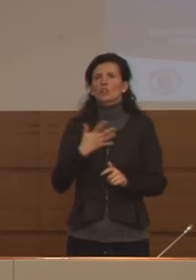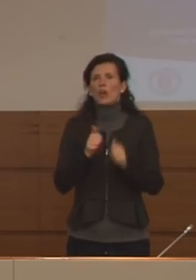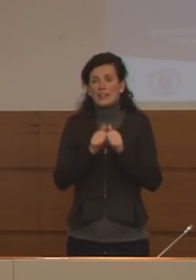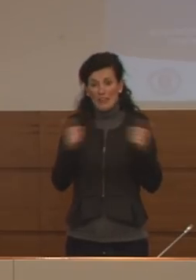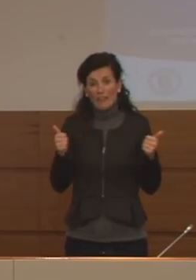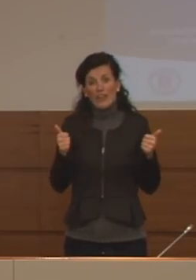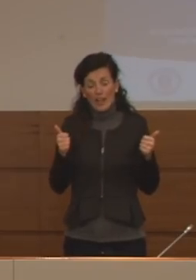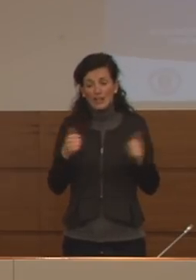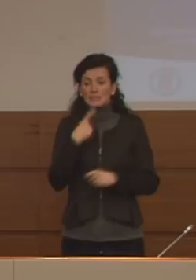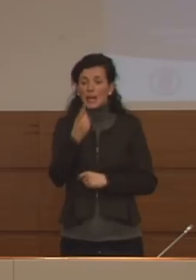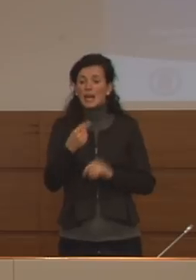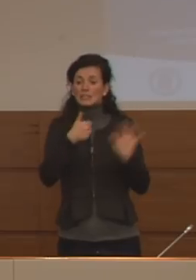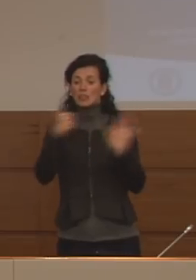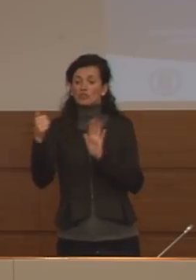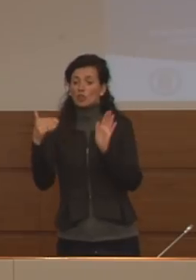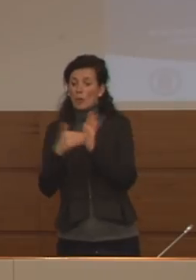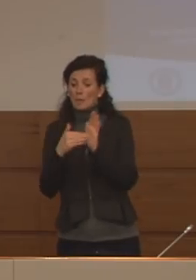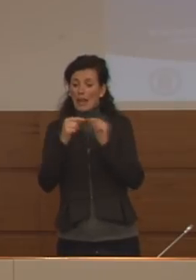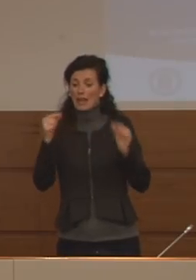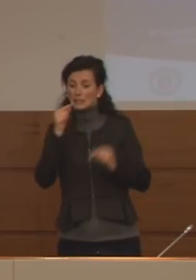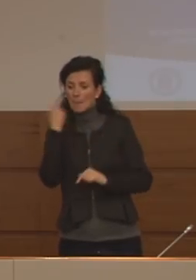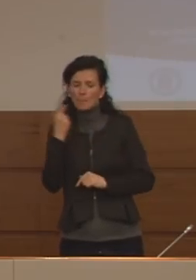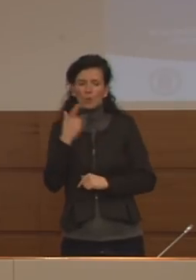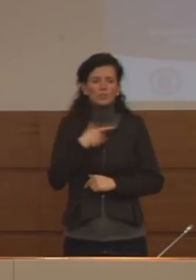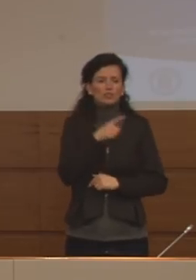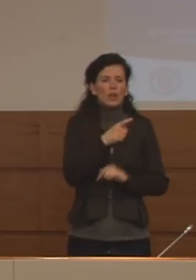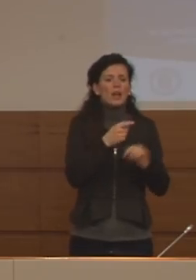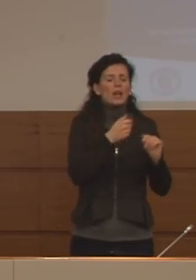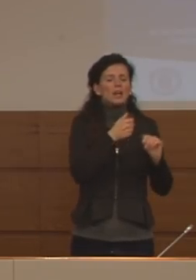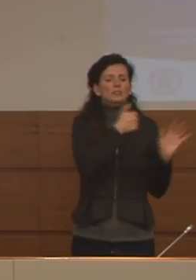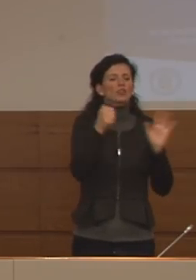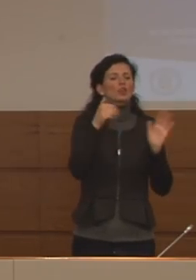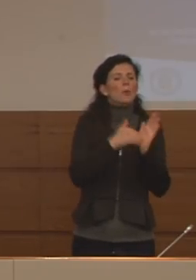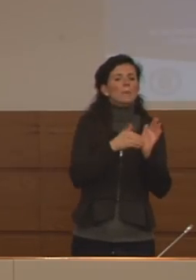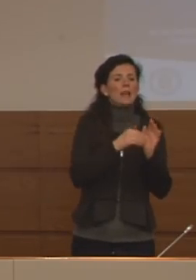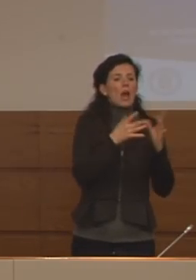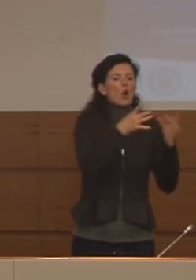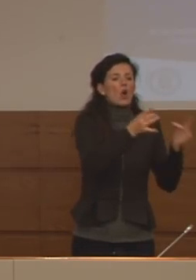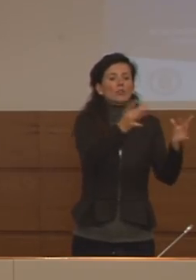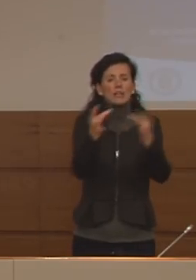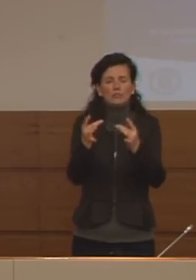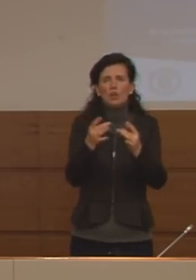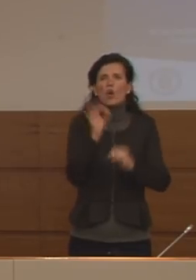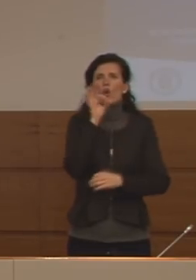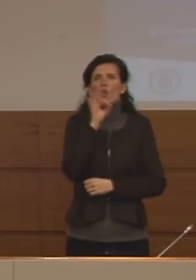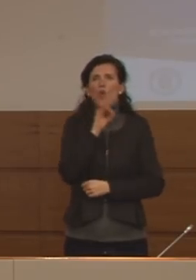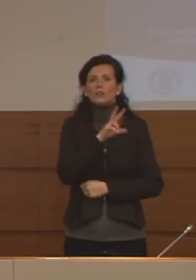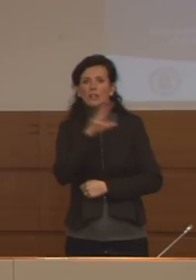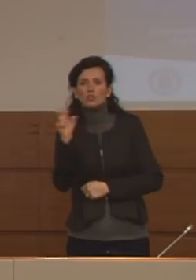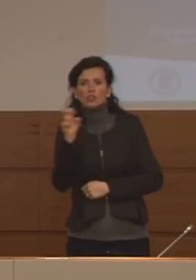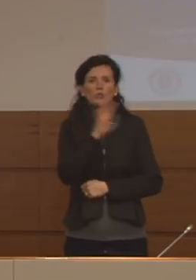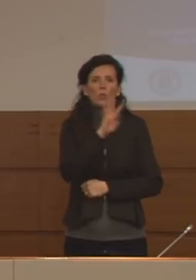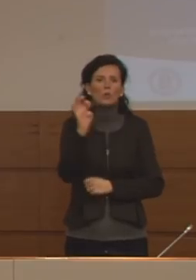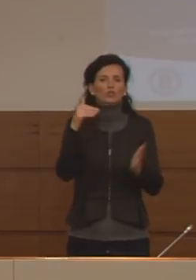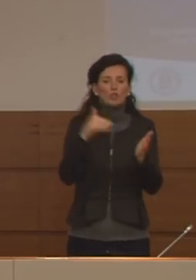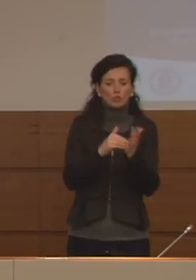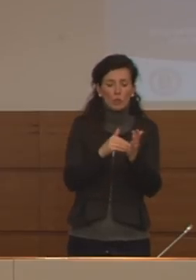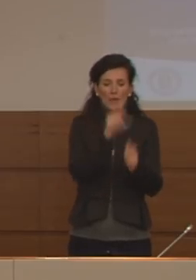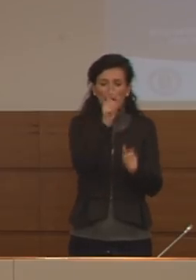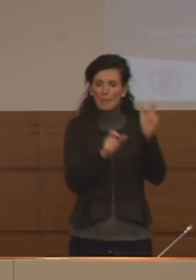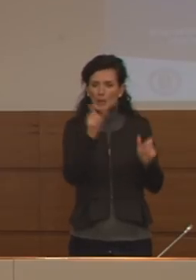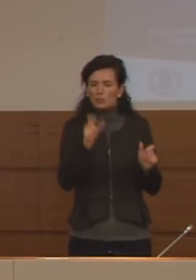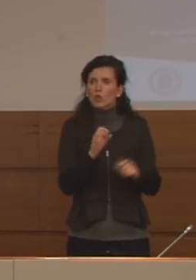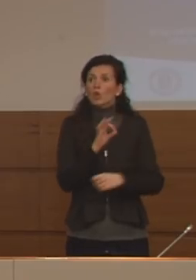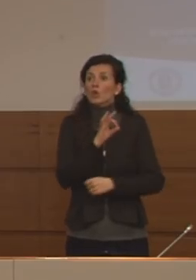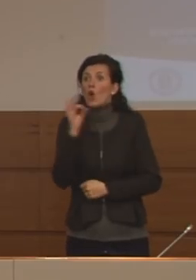600.000 tamponi ci sono 100 mila contagiati in italia piuttosto che dire su 300 400mila persone ci sono 100